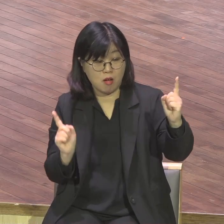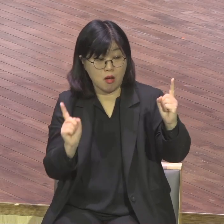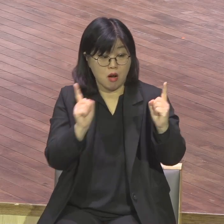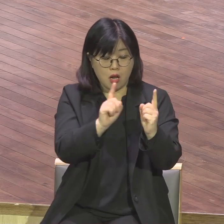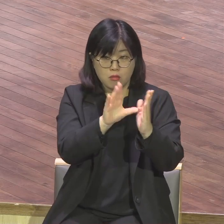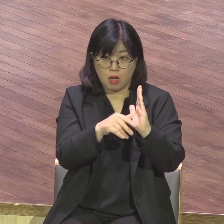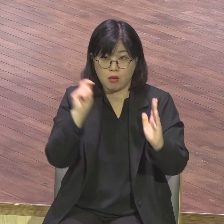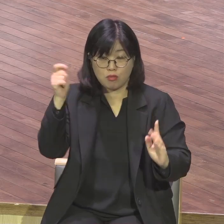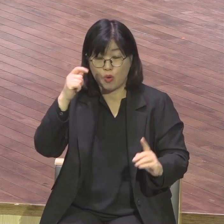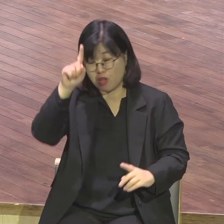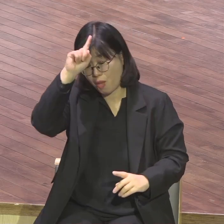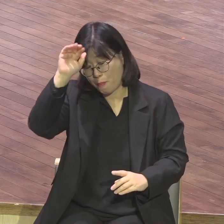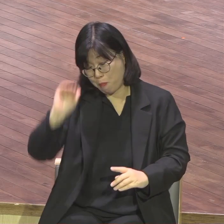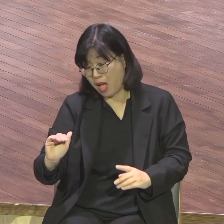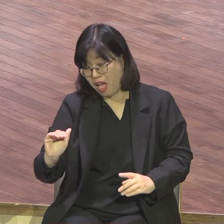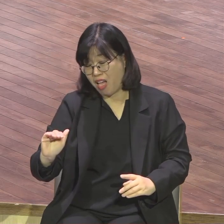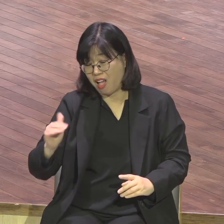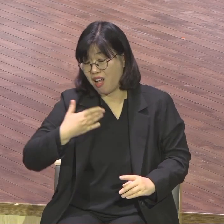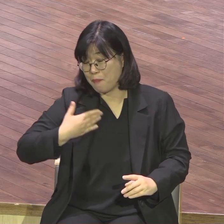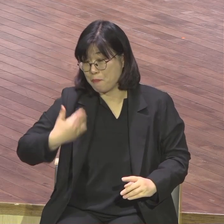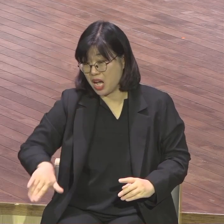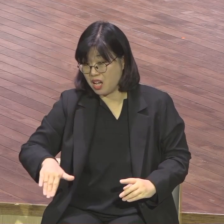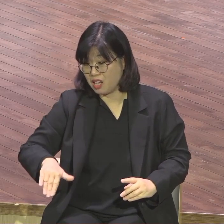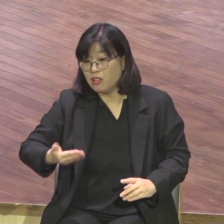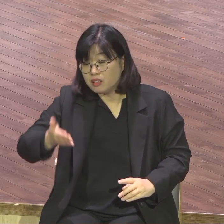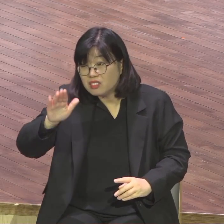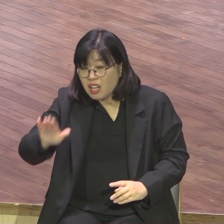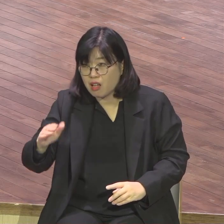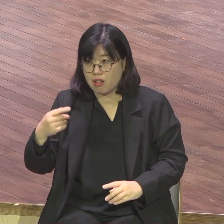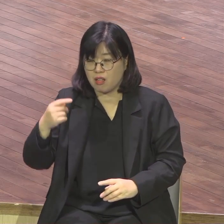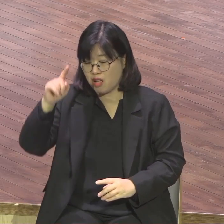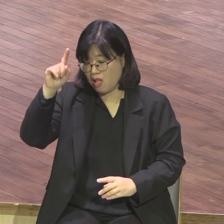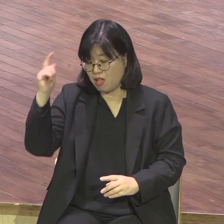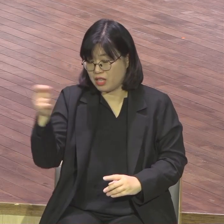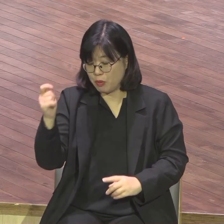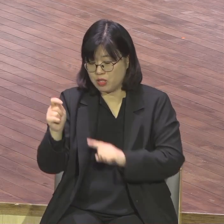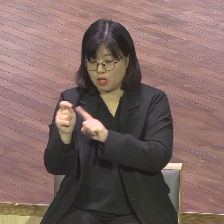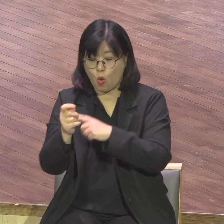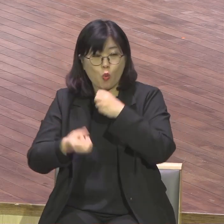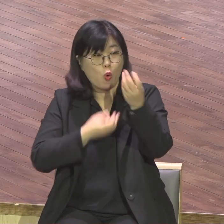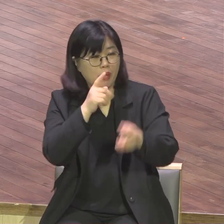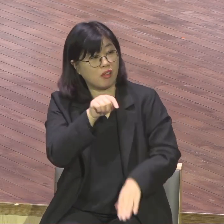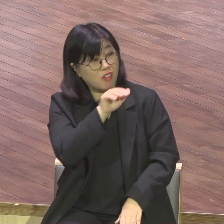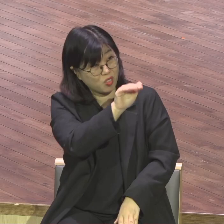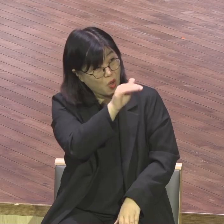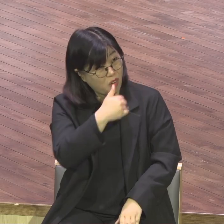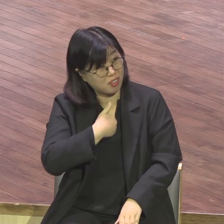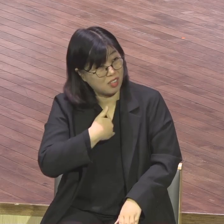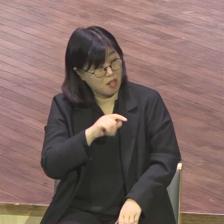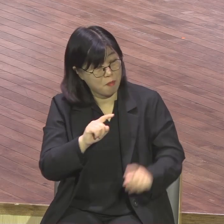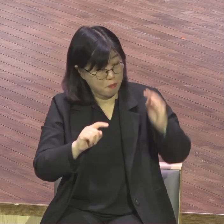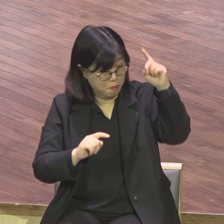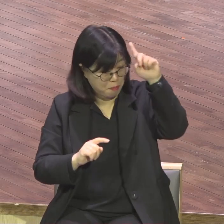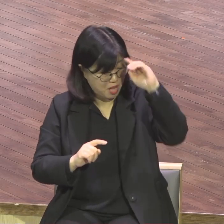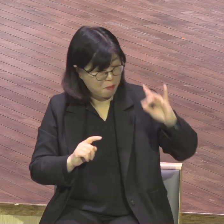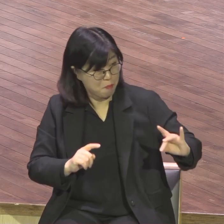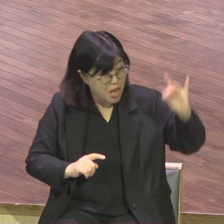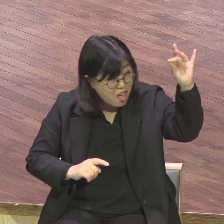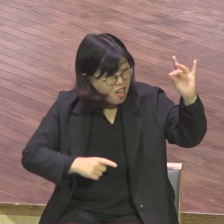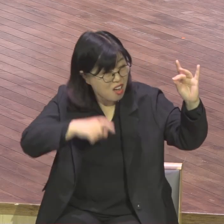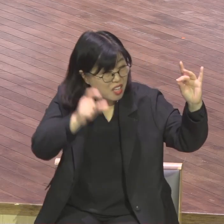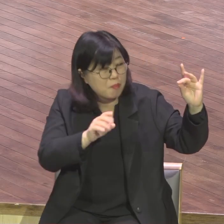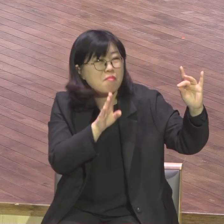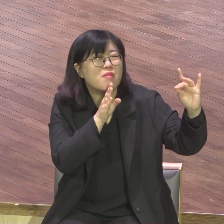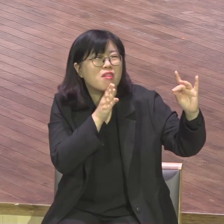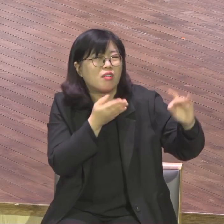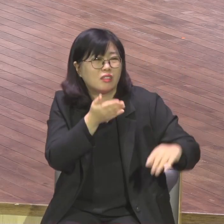아니에요. 너는 칼과 창과 단창으로 하지만 나는 너가 모독하는 망군의 여호와 이름으로 나간다.